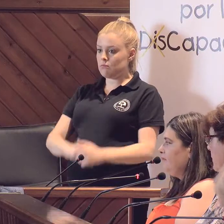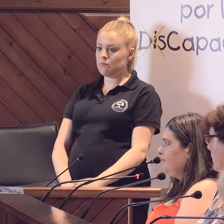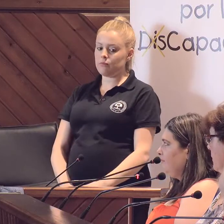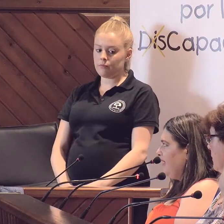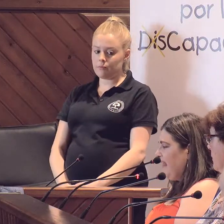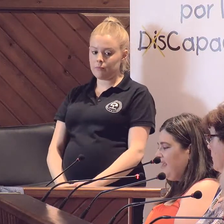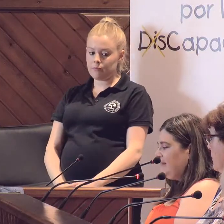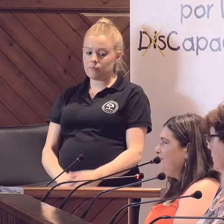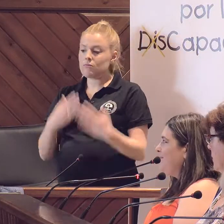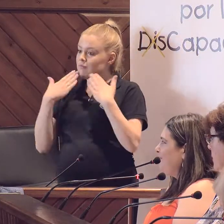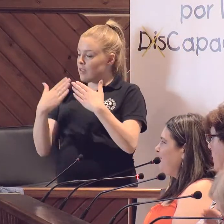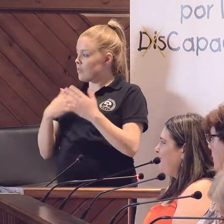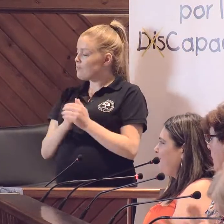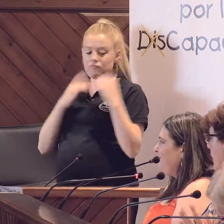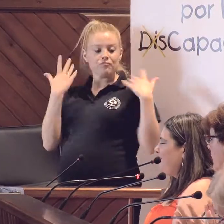Gracias.